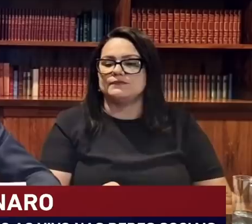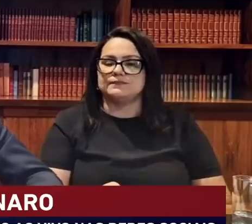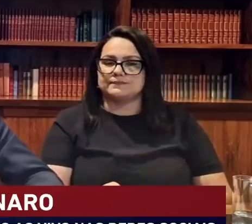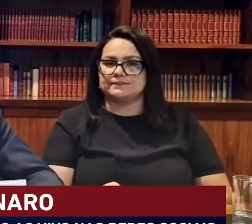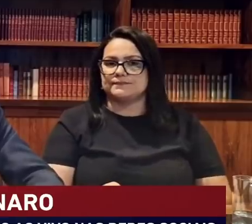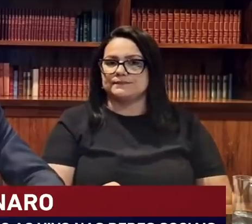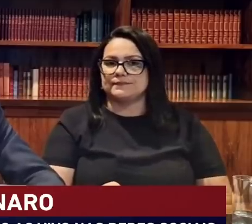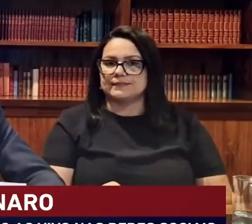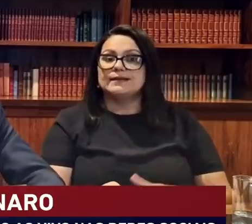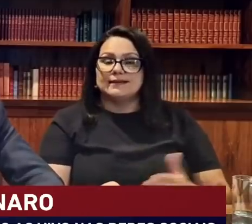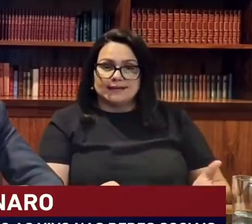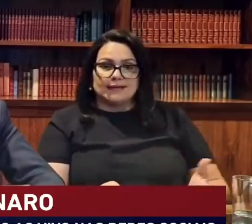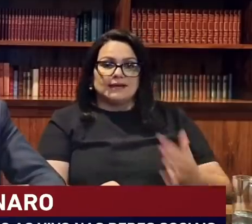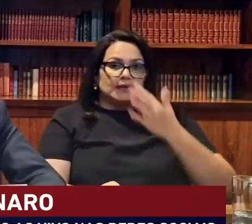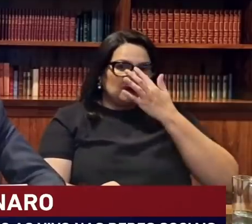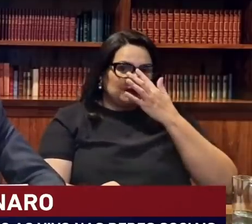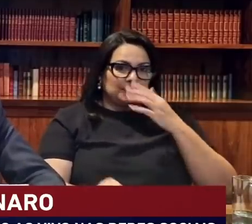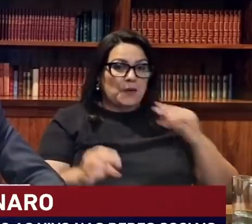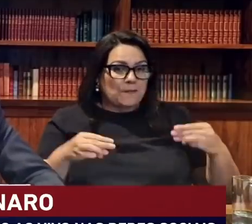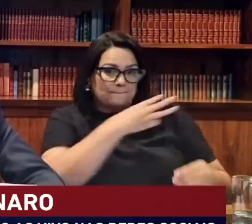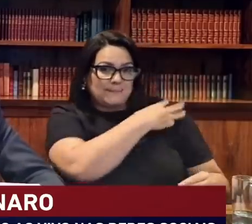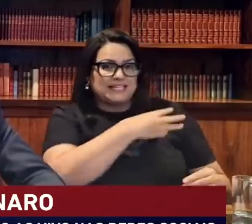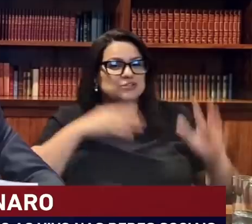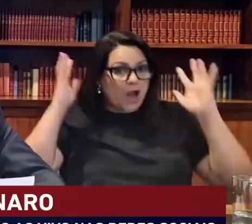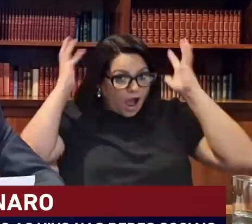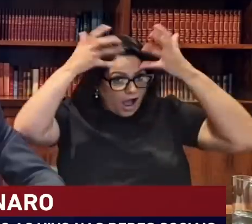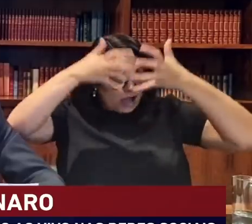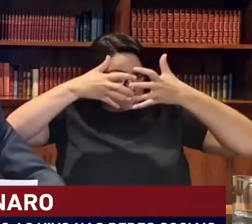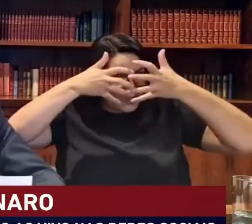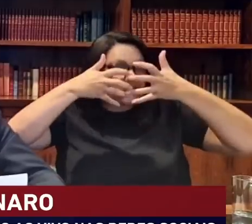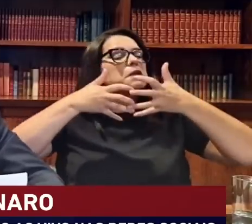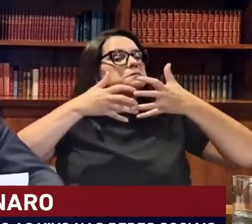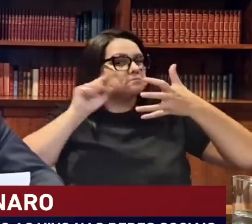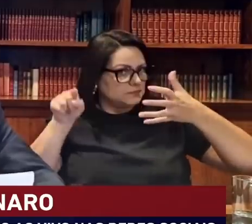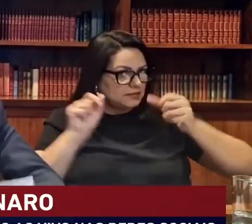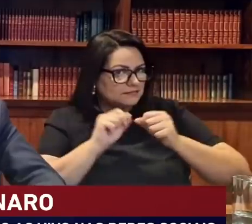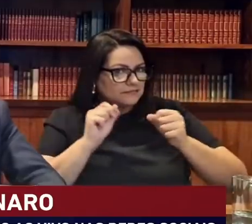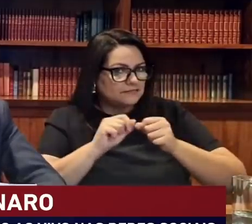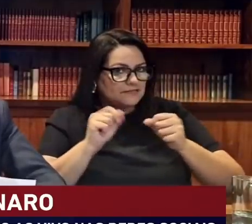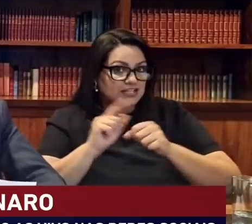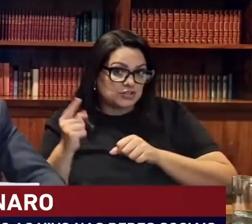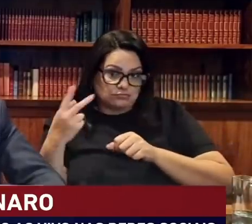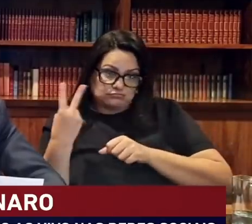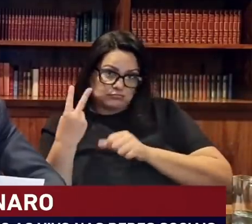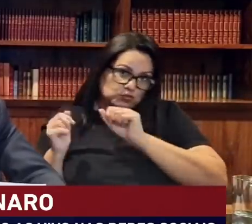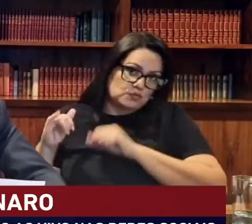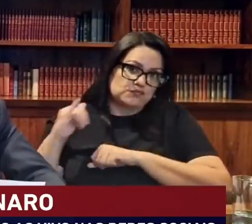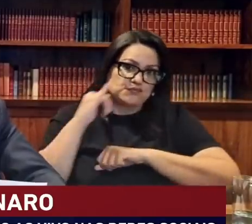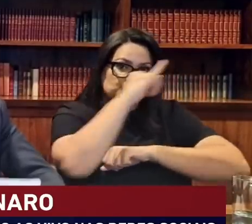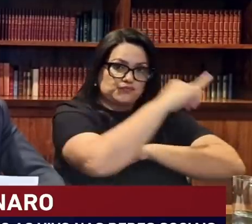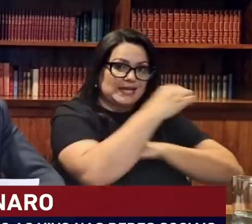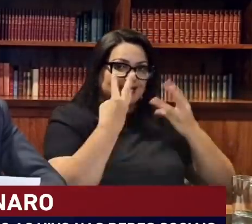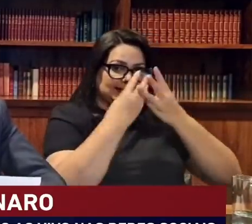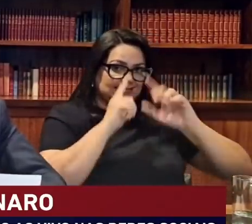nosso prezado ministro, o astronauta Marcos Pontes, quando tivemos Israel em 2019,